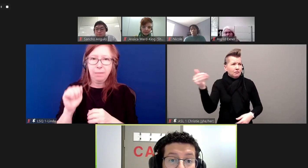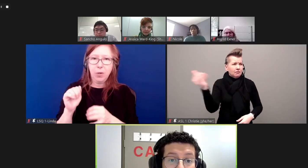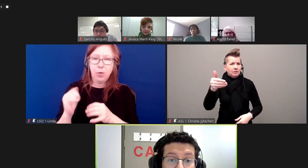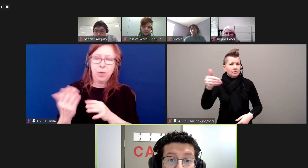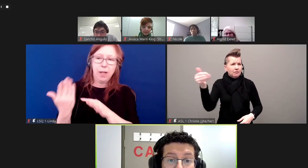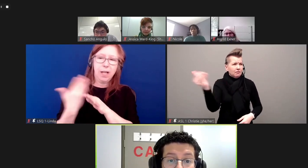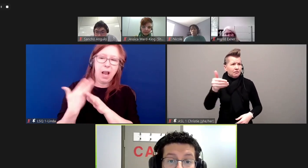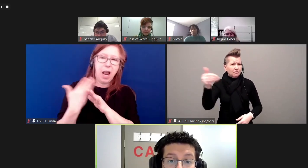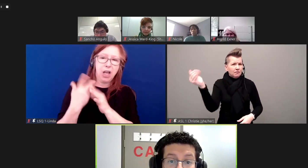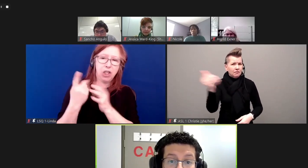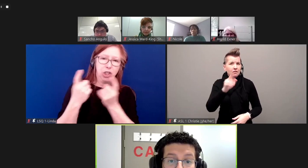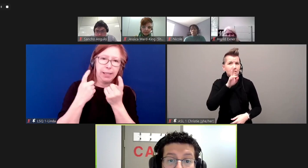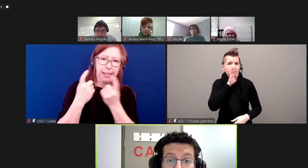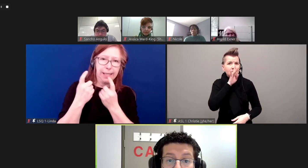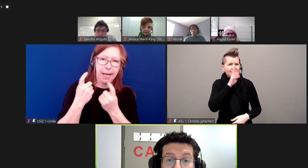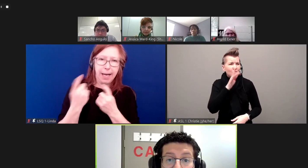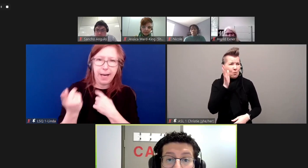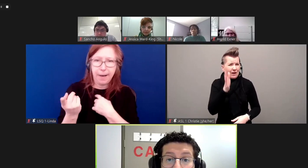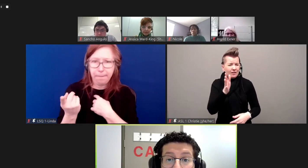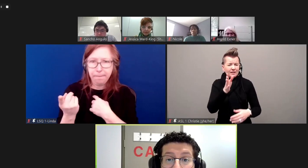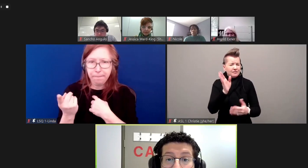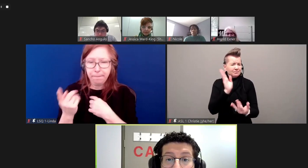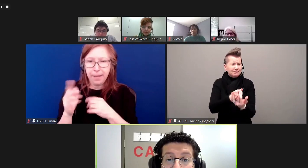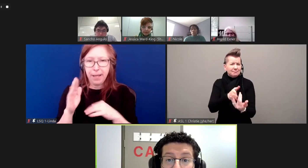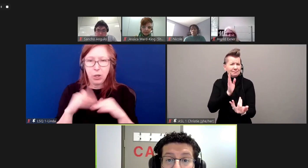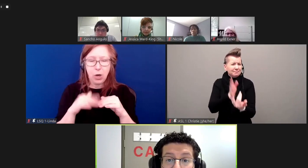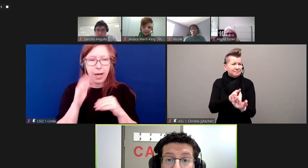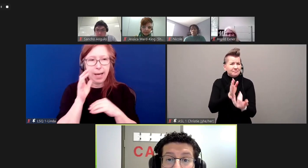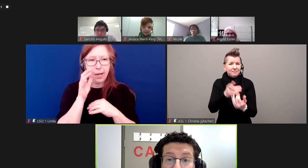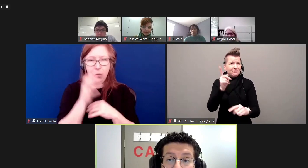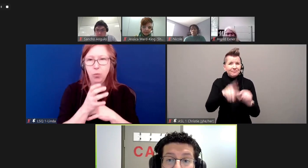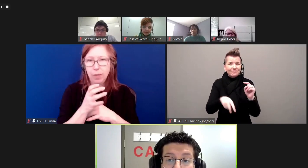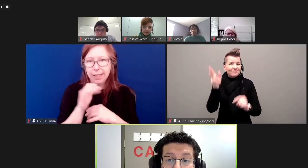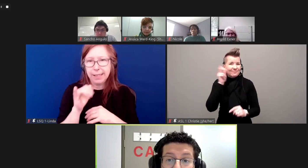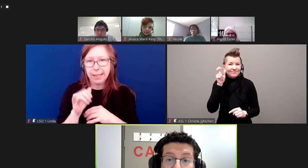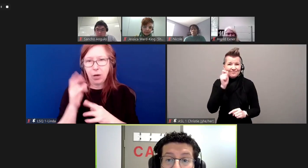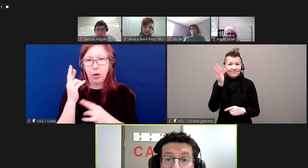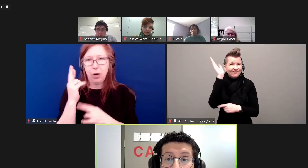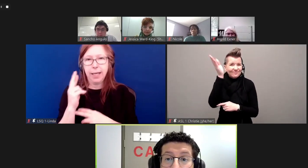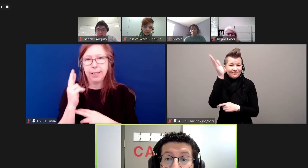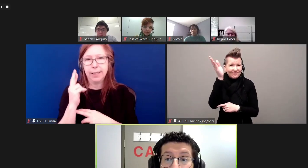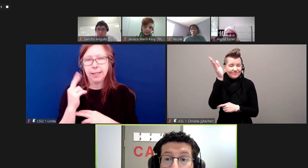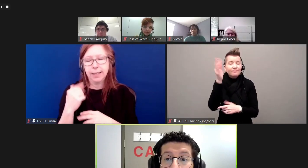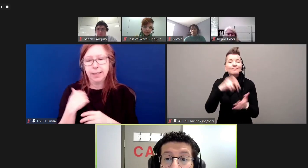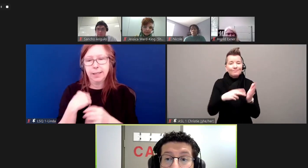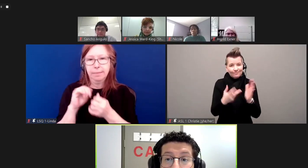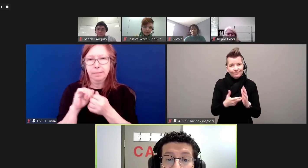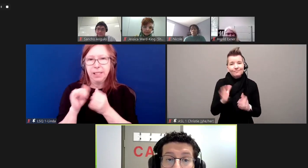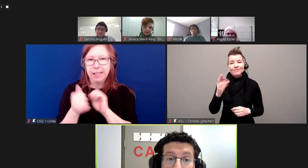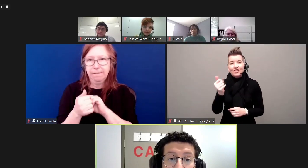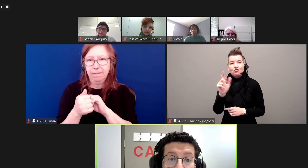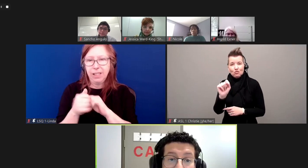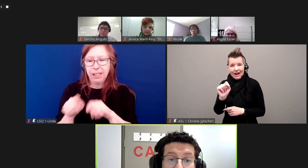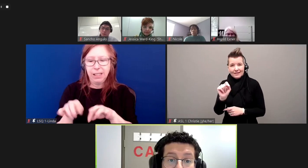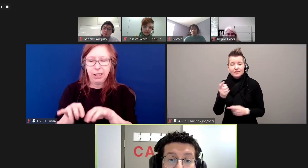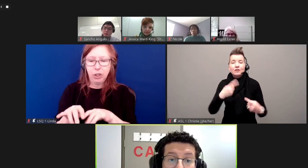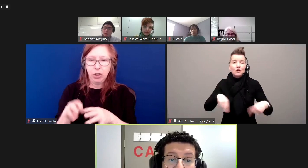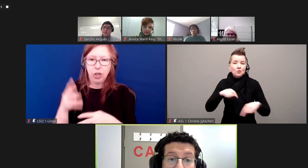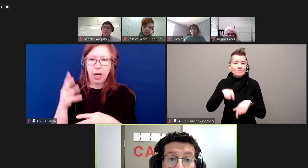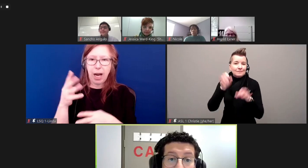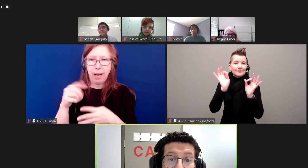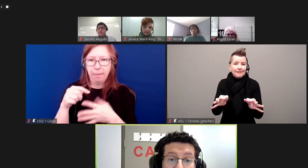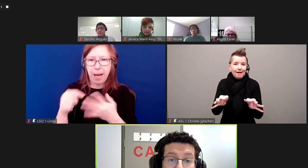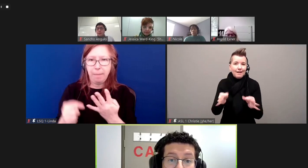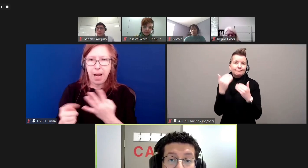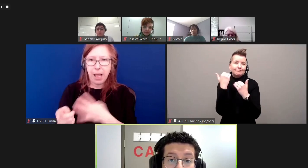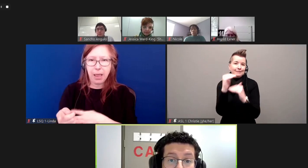et détourner l'attention de nos orateurs. C'est pour cette raison que nous avons modifié les paramètres du chat aujourd'hui Vous